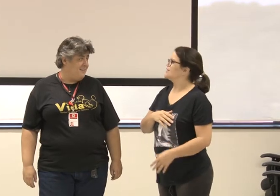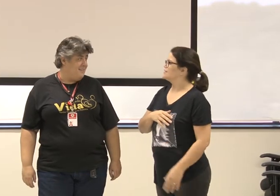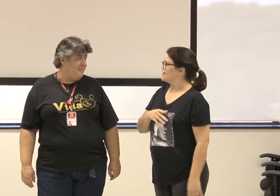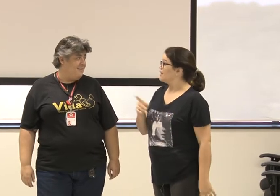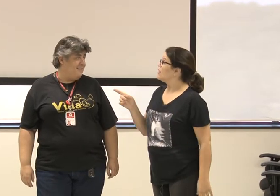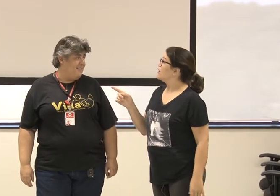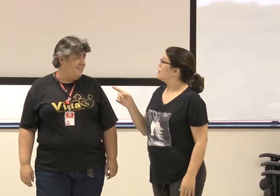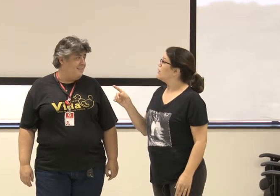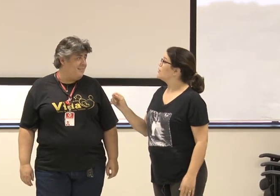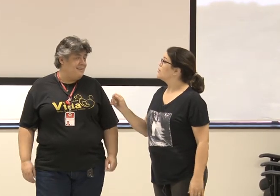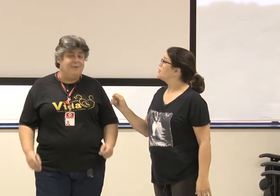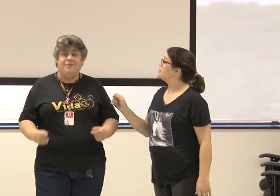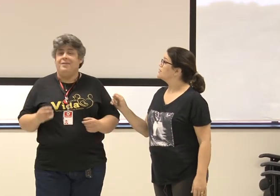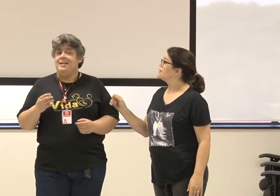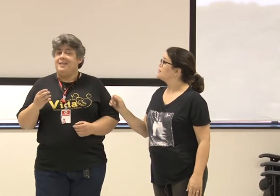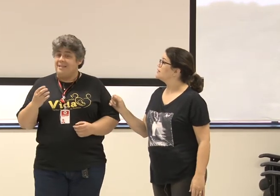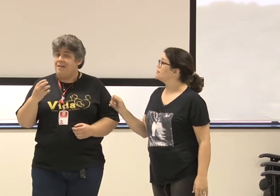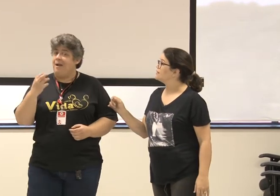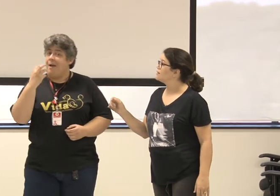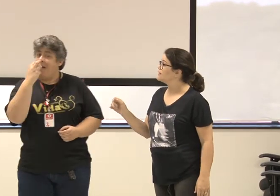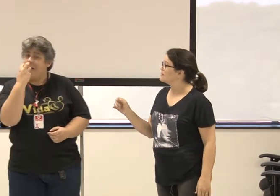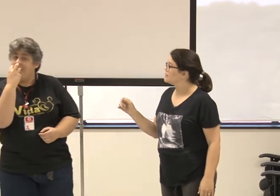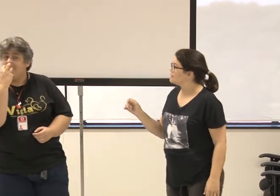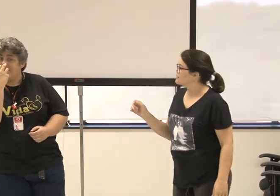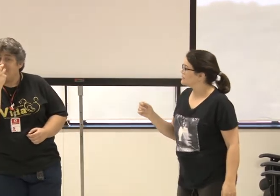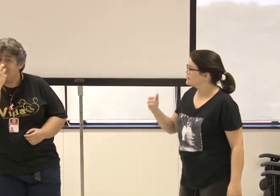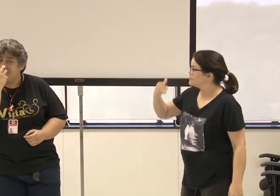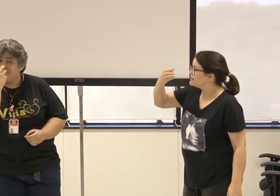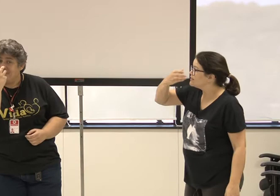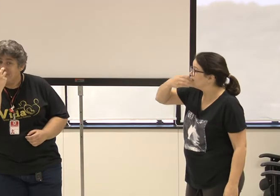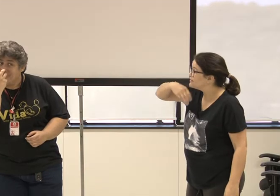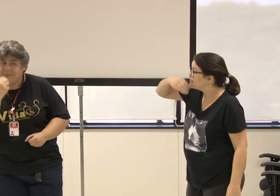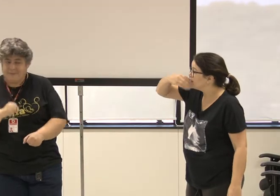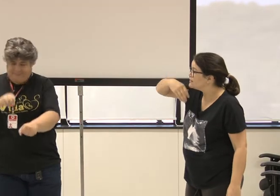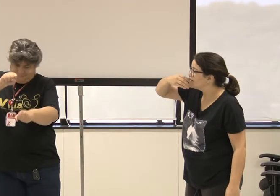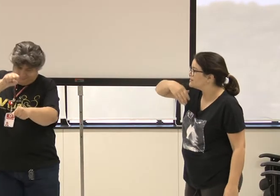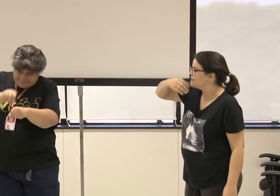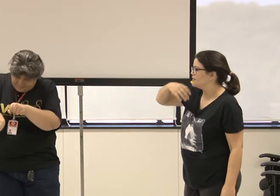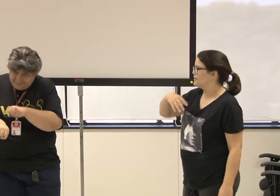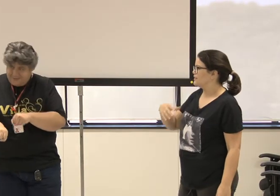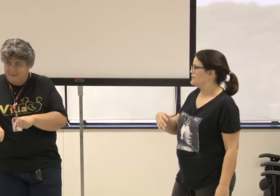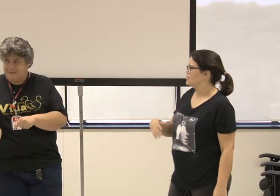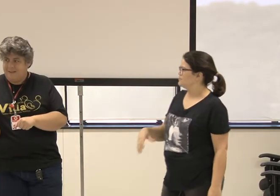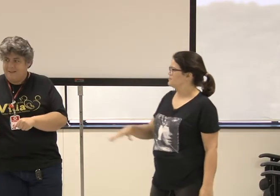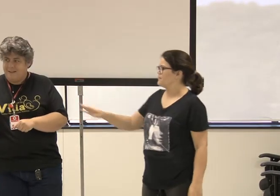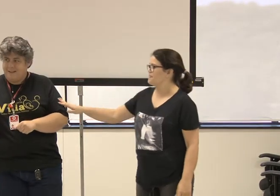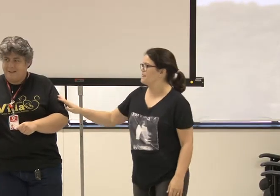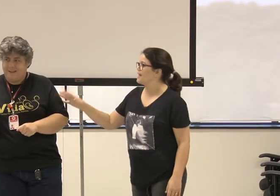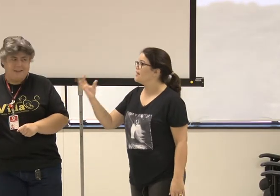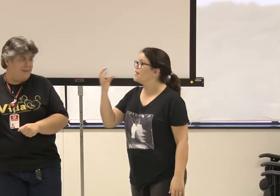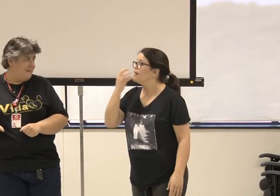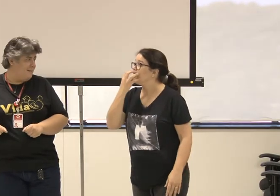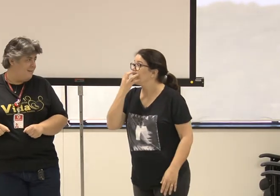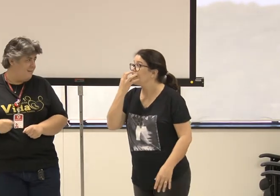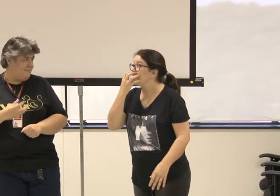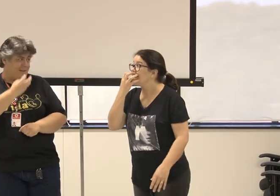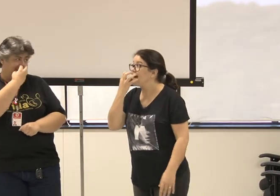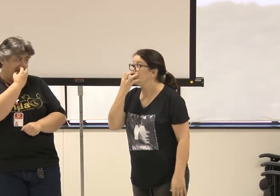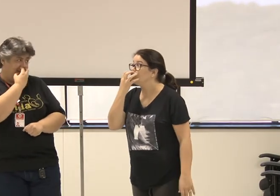só a vilã? Então, A vilã pegou o cachorro e bateu nele.